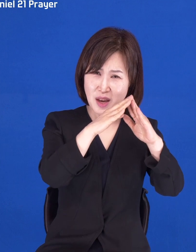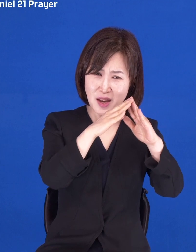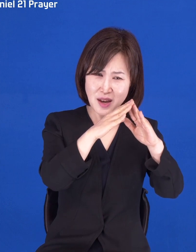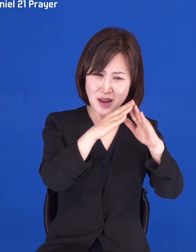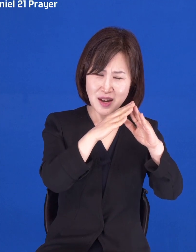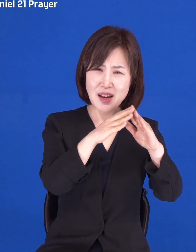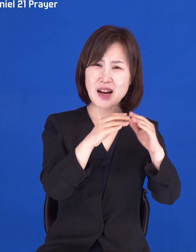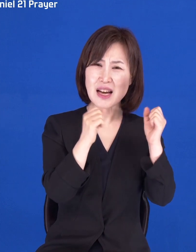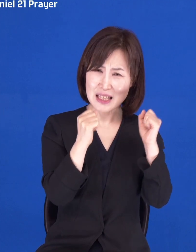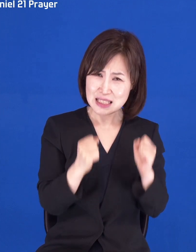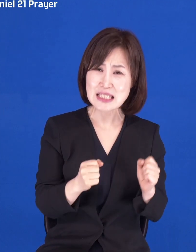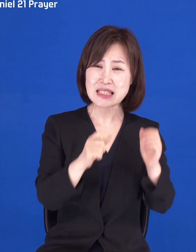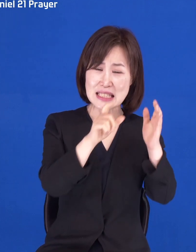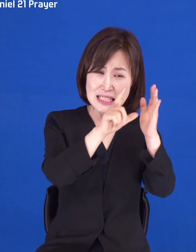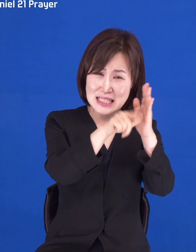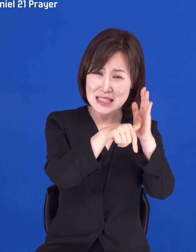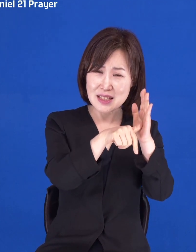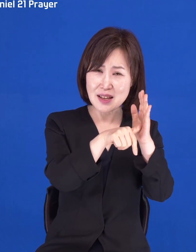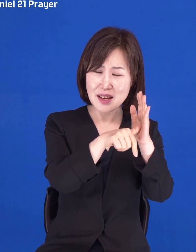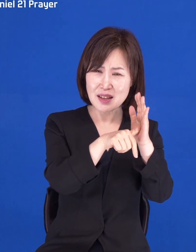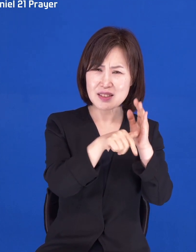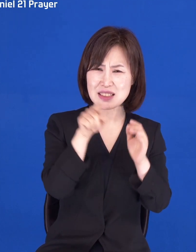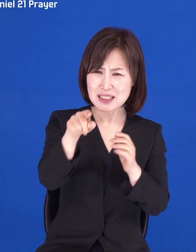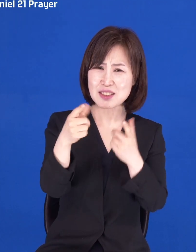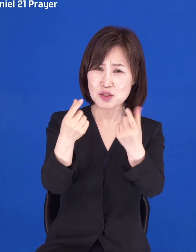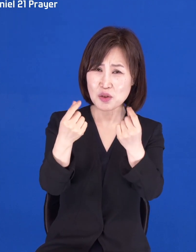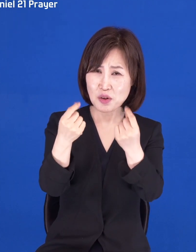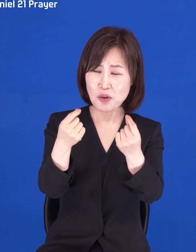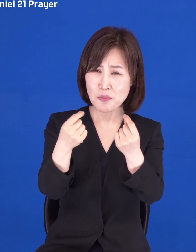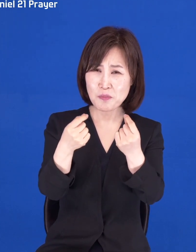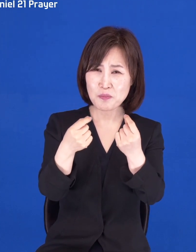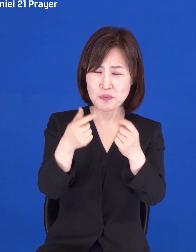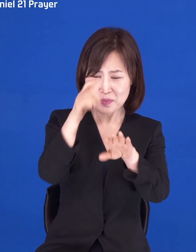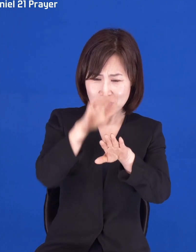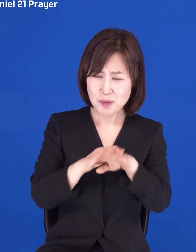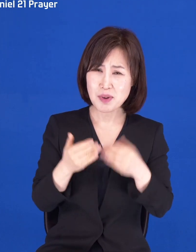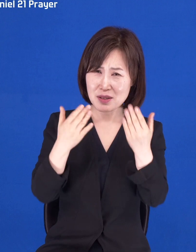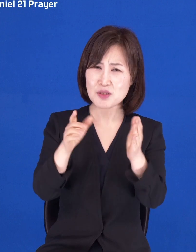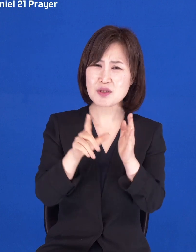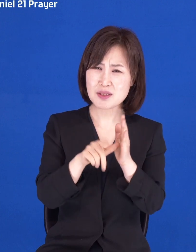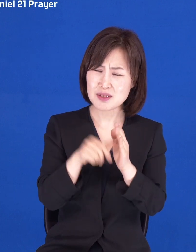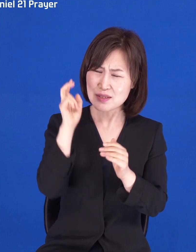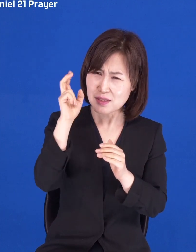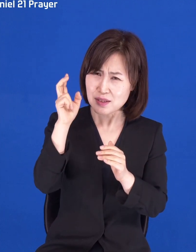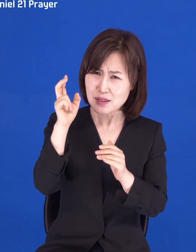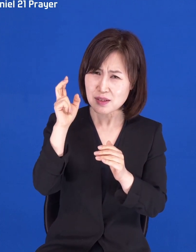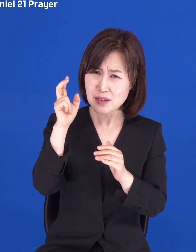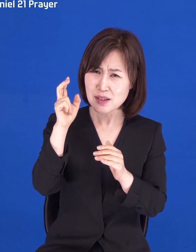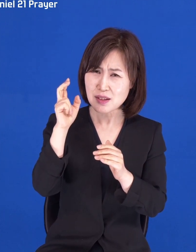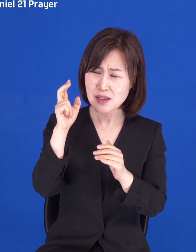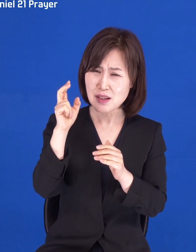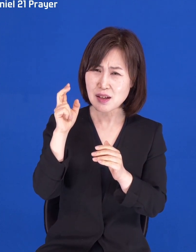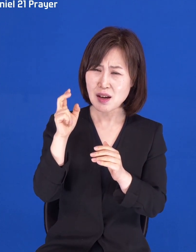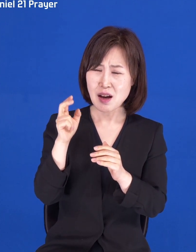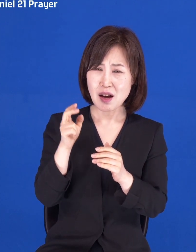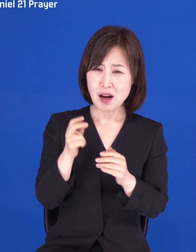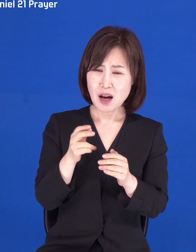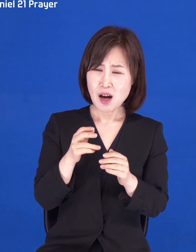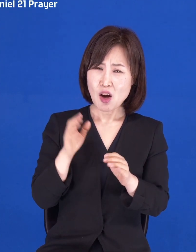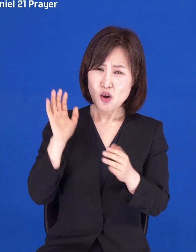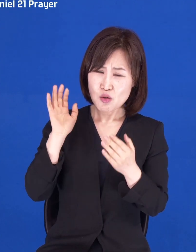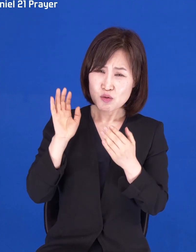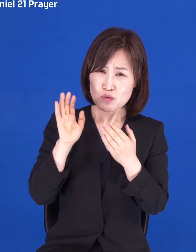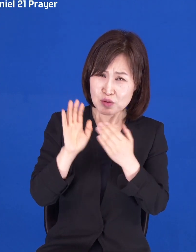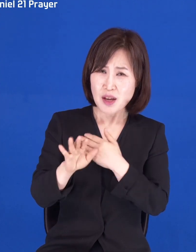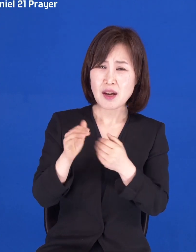거고 그랬을 건데 그 작은 아버지 작업실에 들어가 앉아서 이런 예배를 드리셨구나,